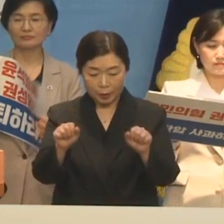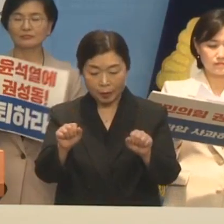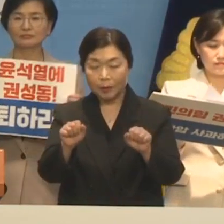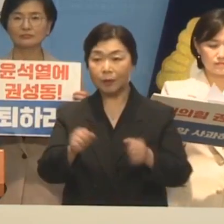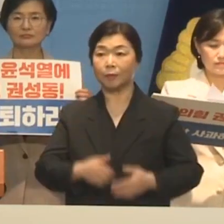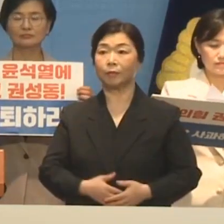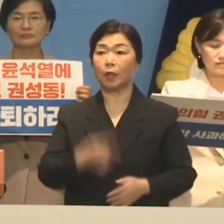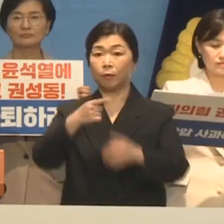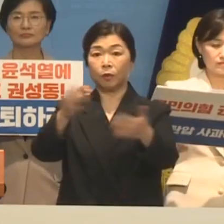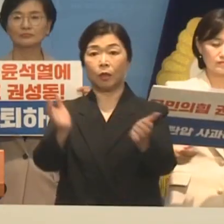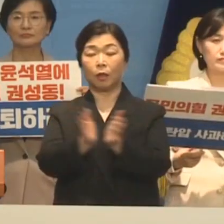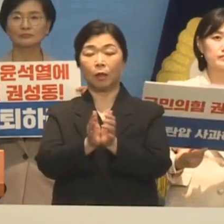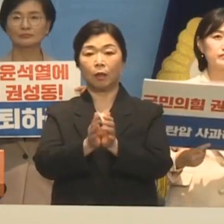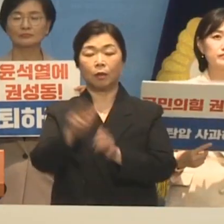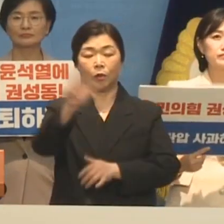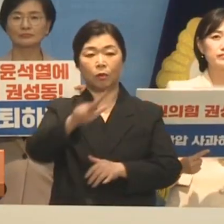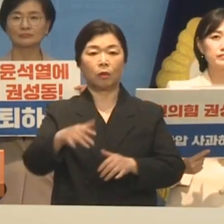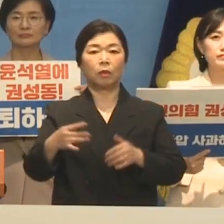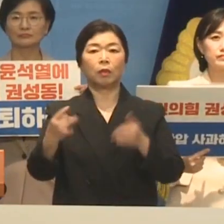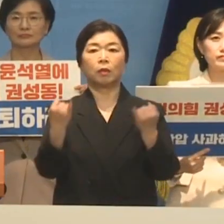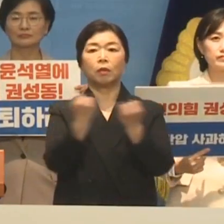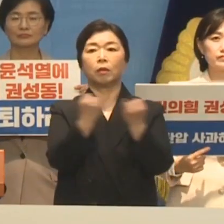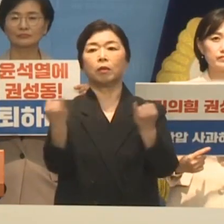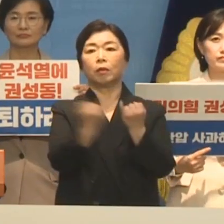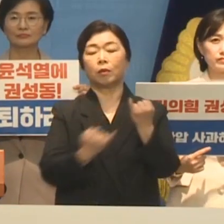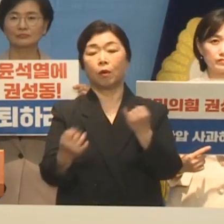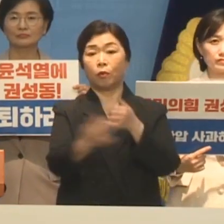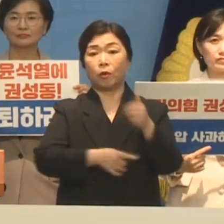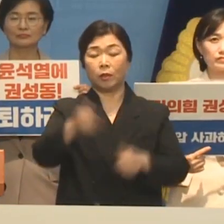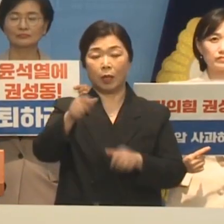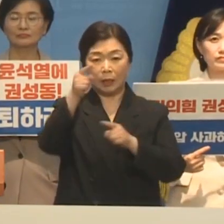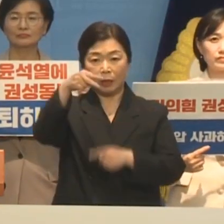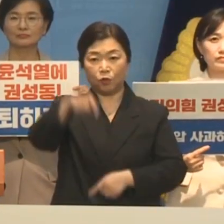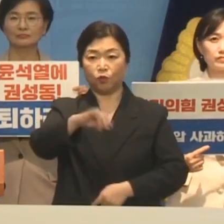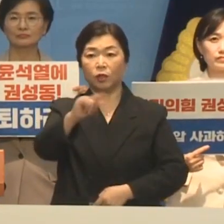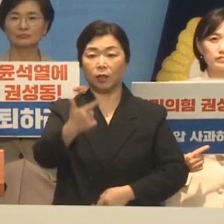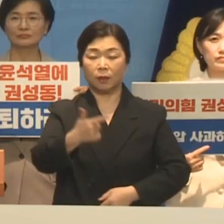안녕하십니까. 더불어민주당 전국 여성위원장 이수진 국회의원입니다.